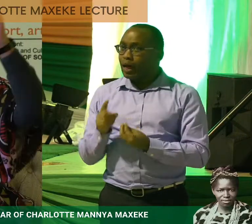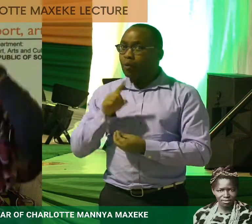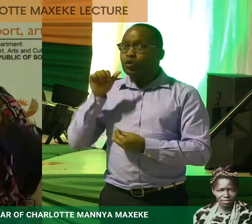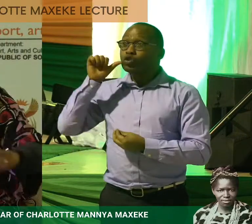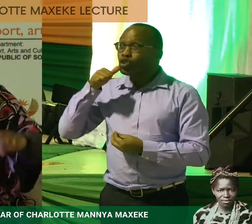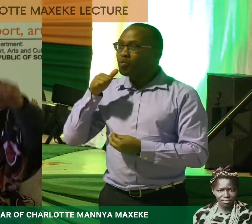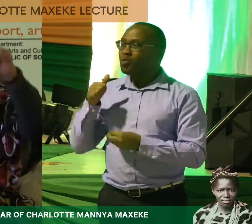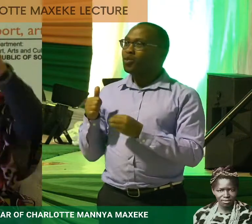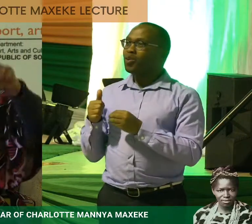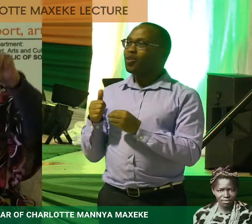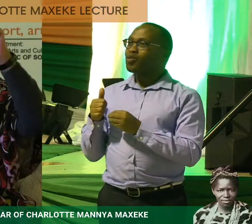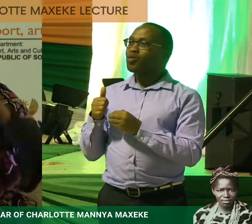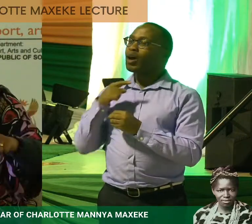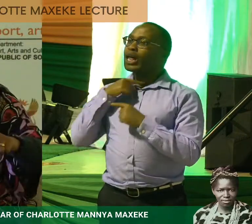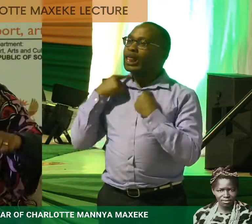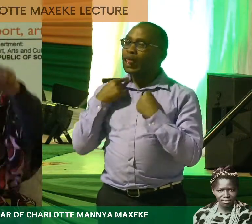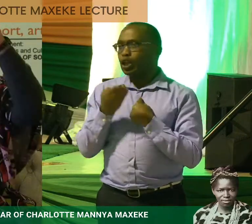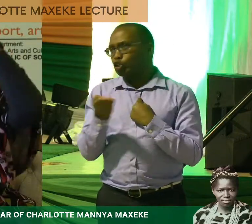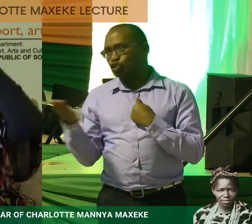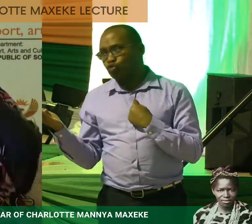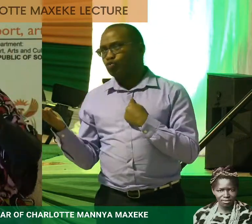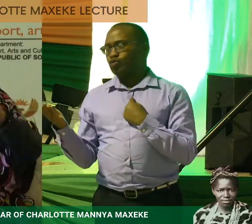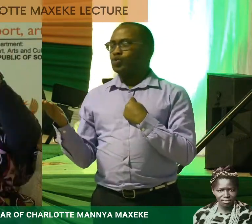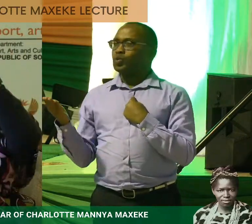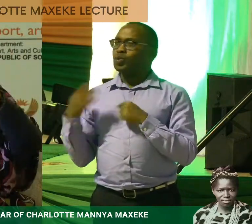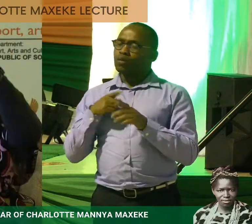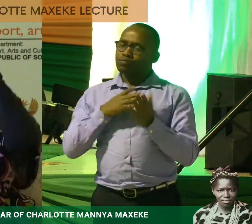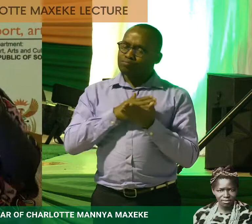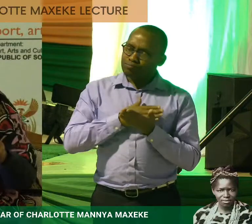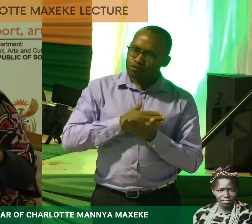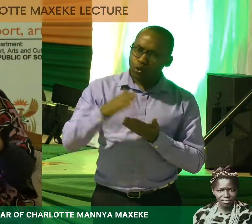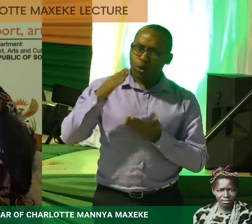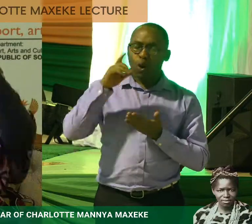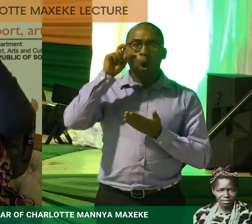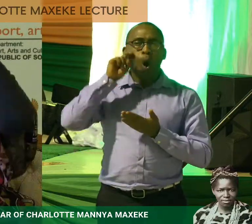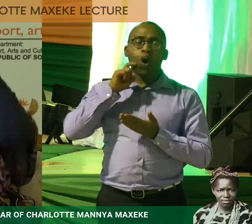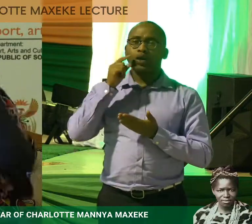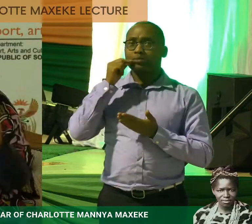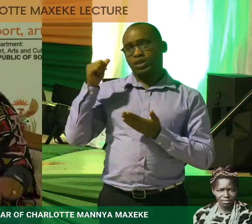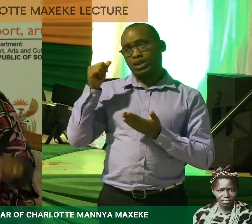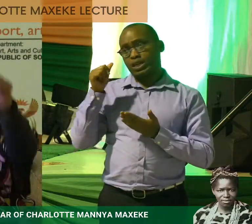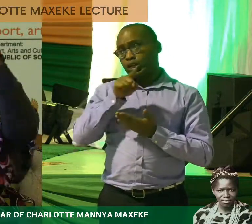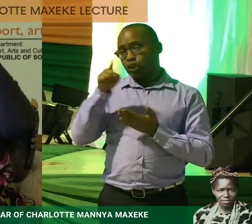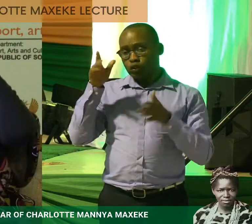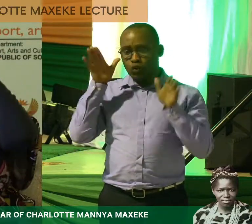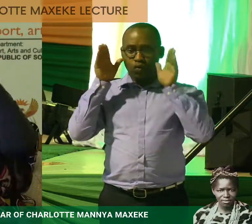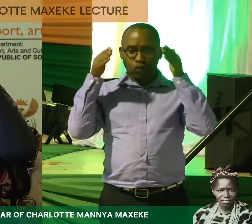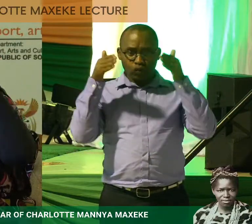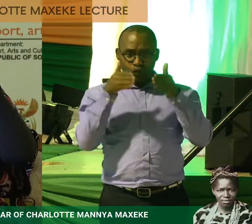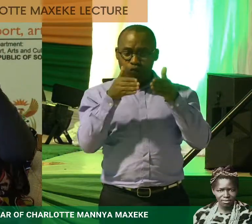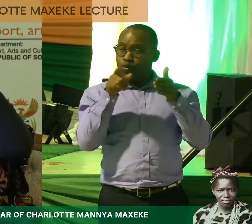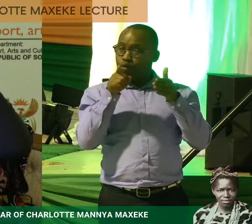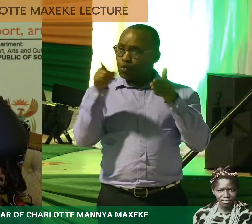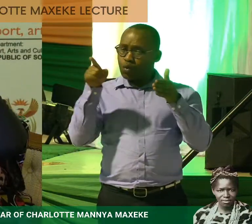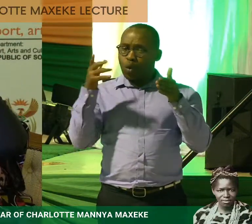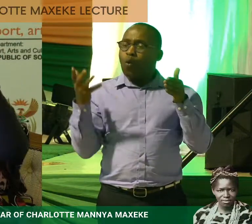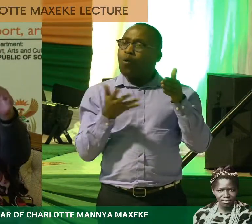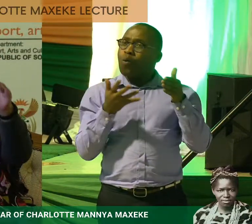anibulale. Wayeke namadoda amadala kuba into ebalulekileyo kuni ngoku yinto yoba yakhani